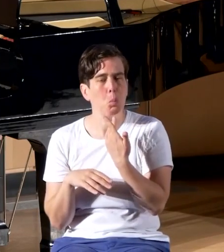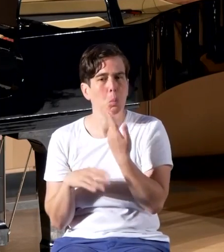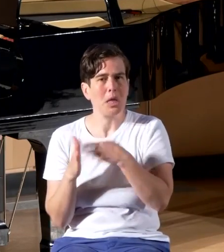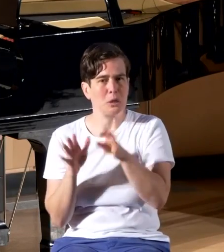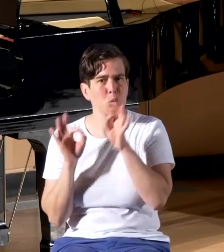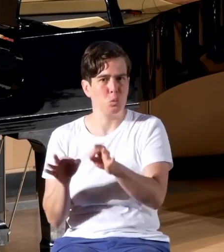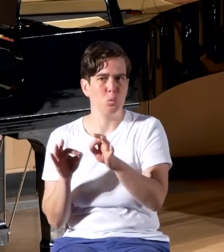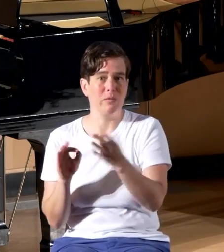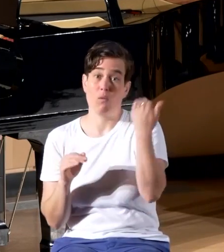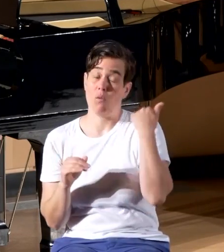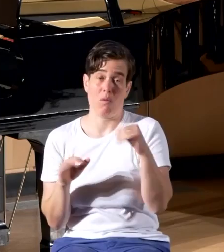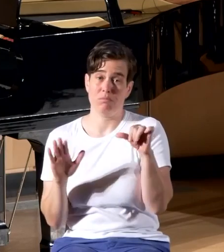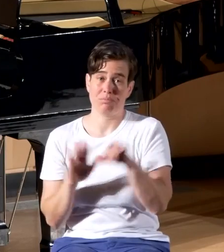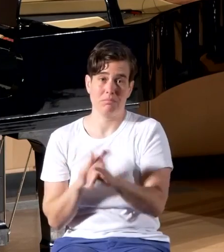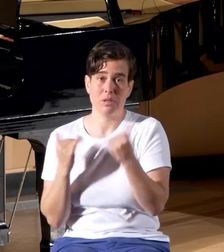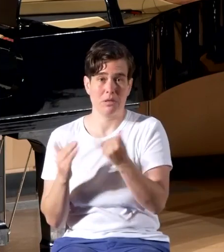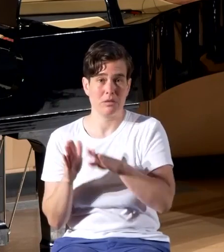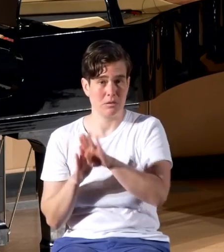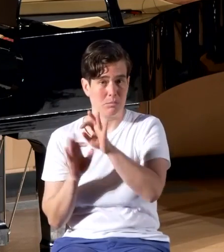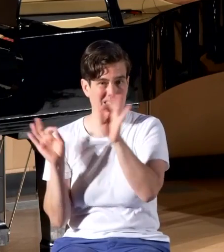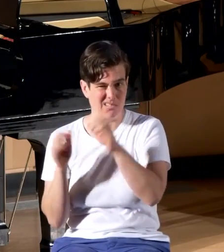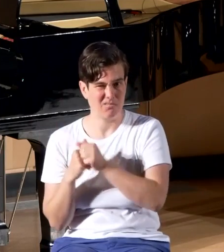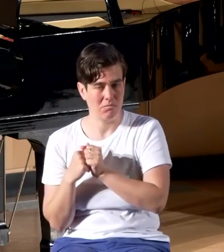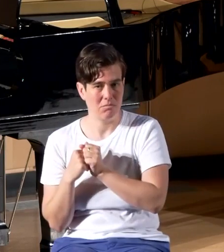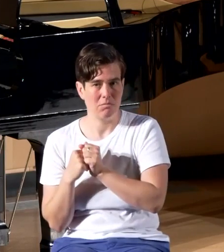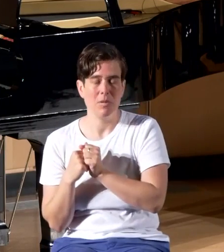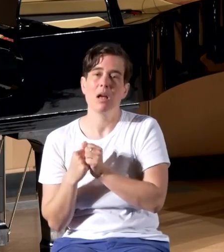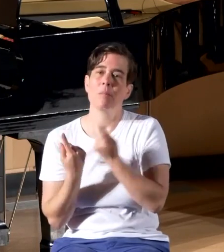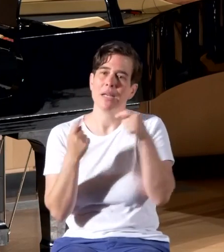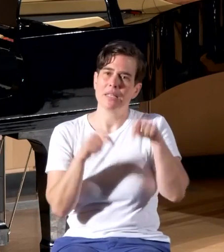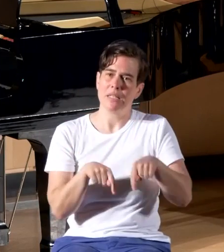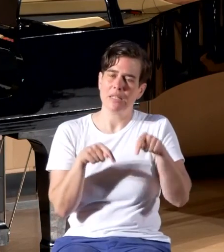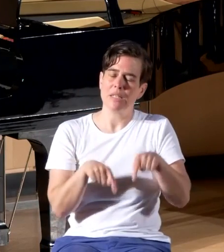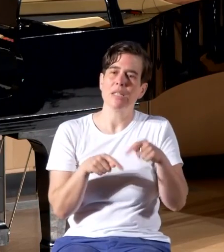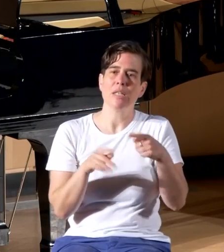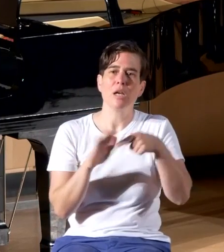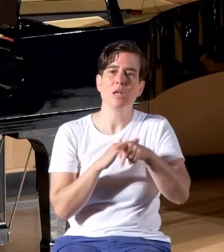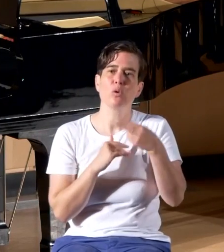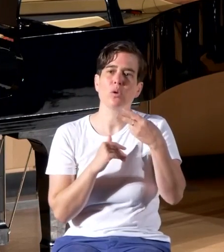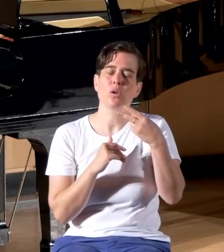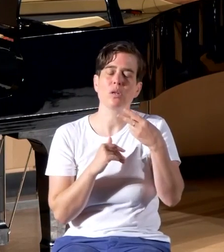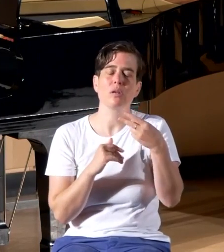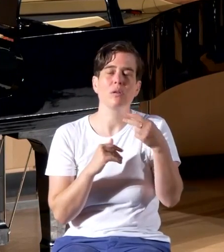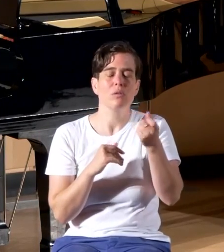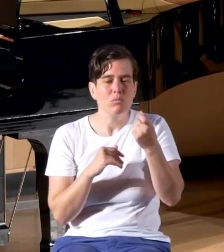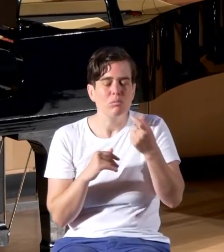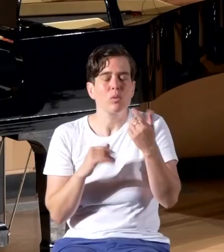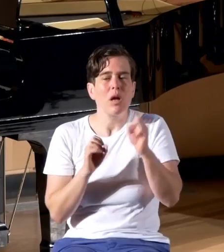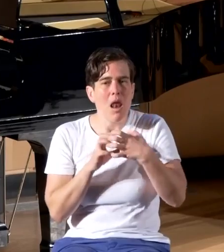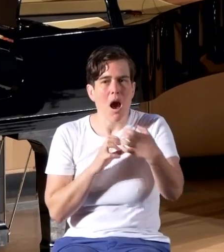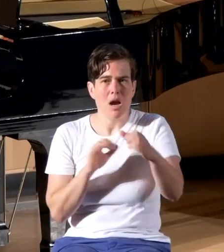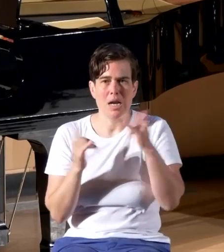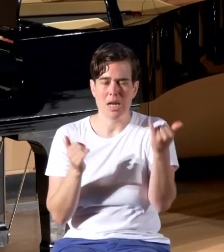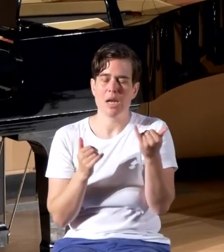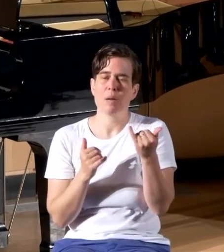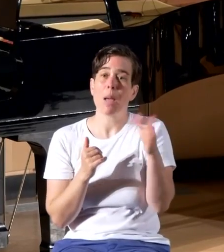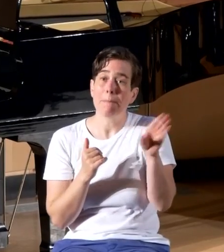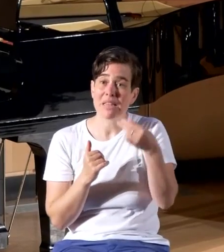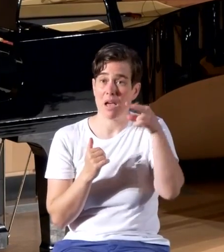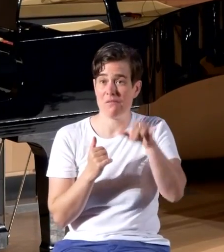nie. Wir erklären hier der Welt, dass man mit HIV lange und sehr gut leben kann und